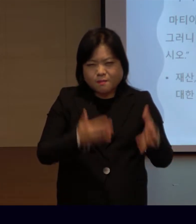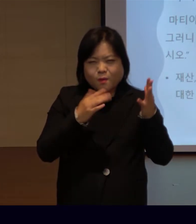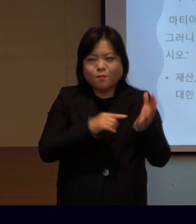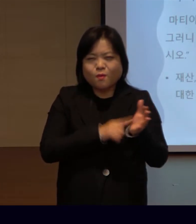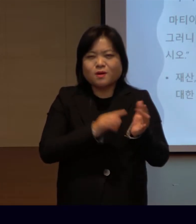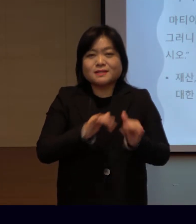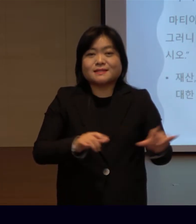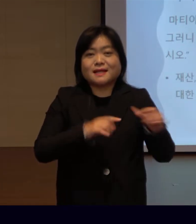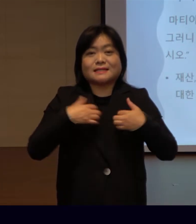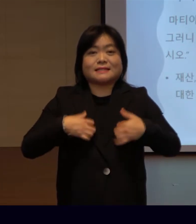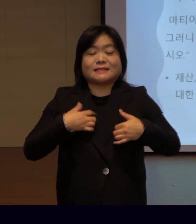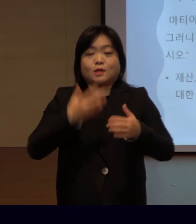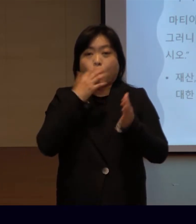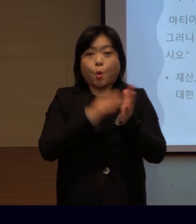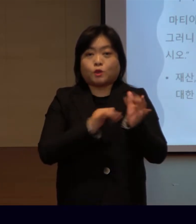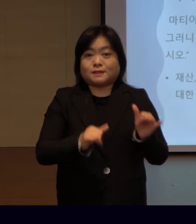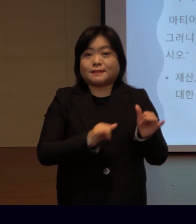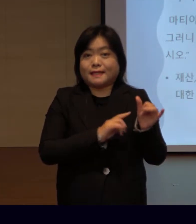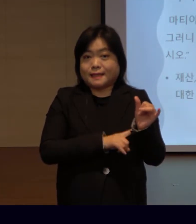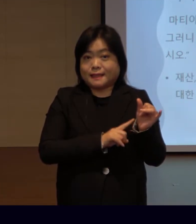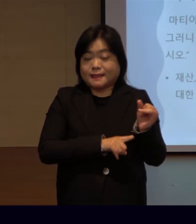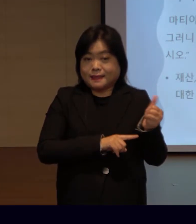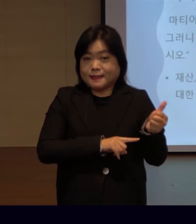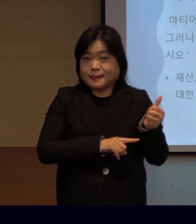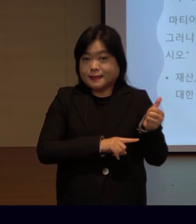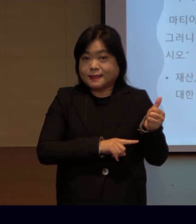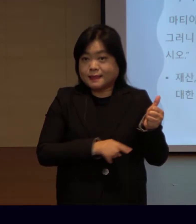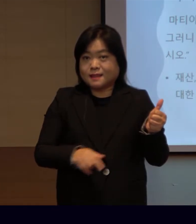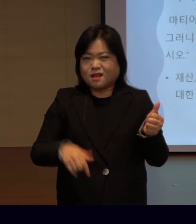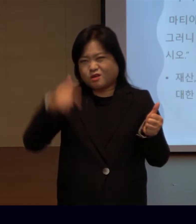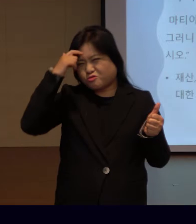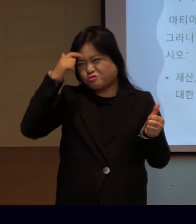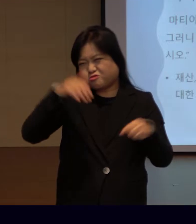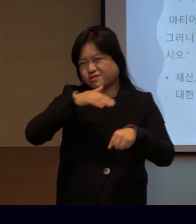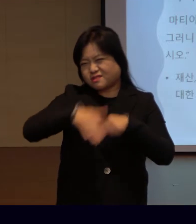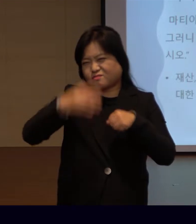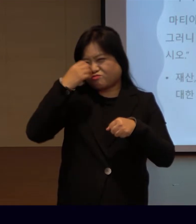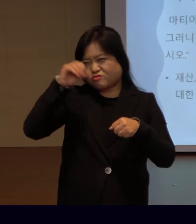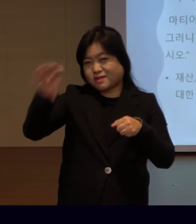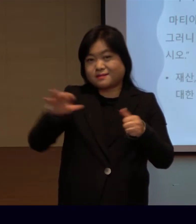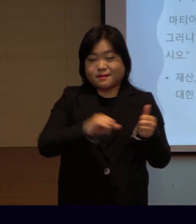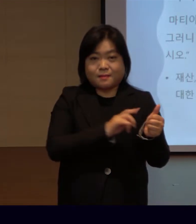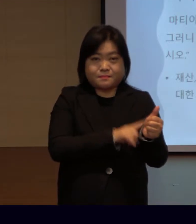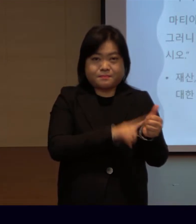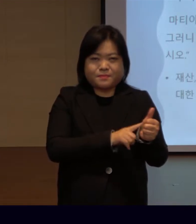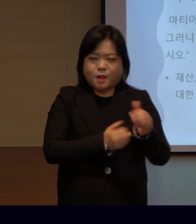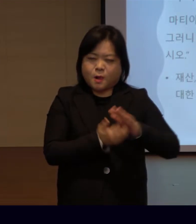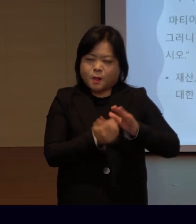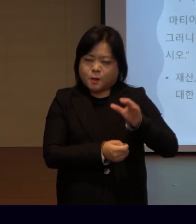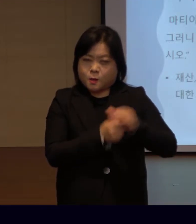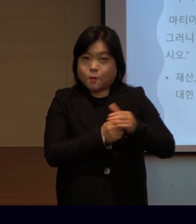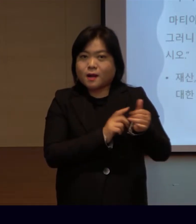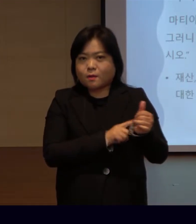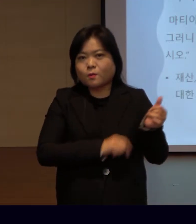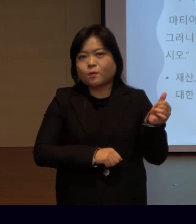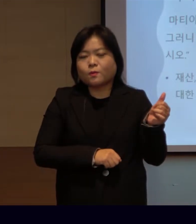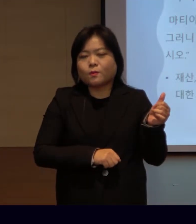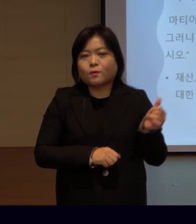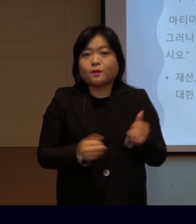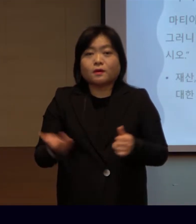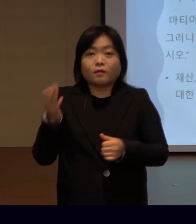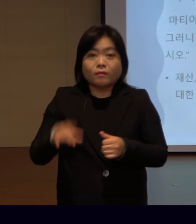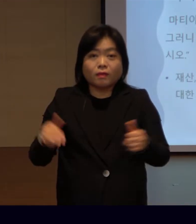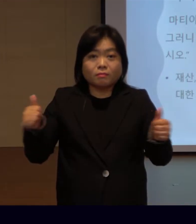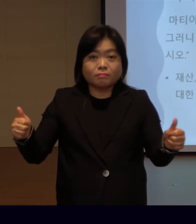인생을 즐기는 그런 공직인, 옛날 구식 귀족 웃기지 마 이런 사람 내세웠습니다. 굉장히 교활하고. 근데